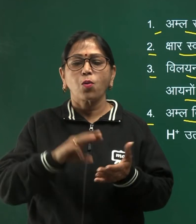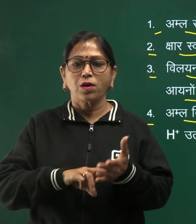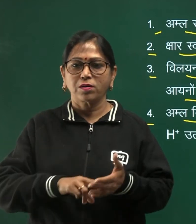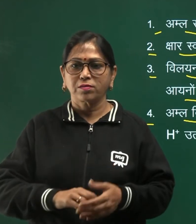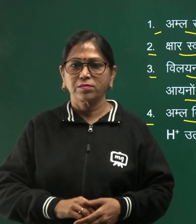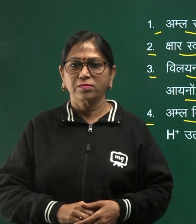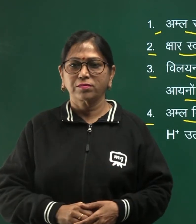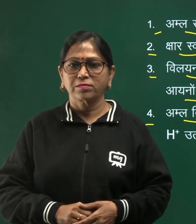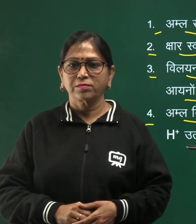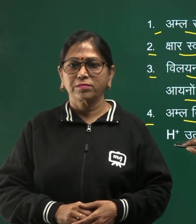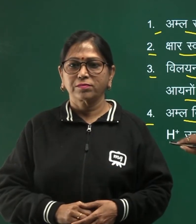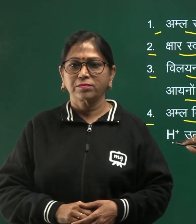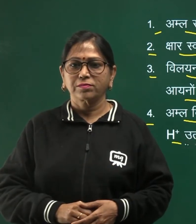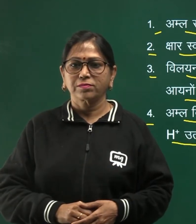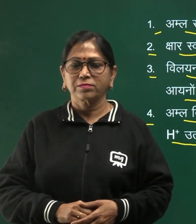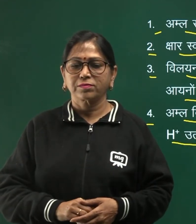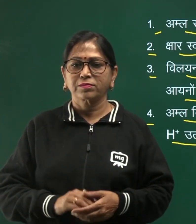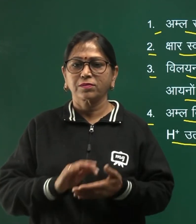हाइड्रोजन आयन